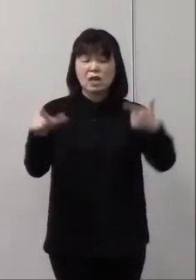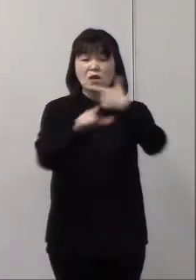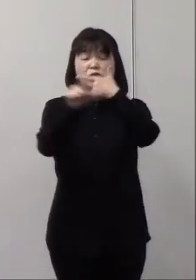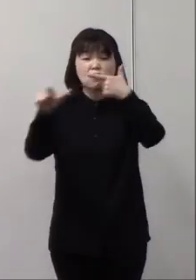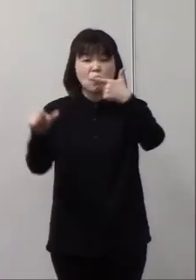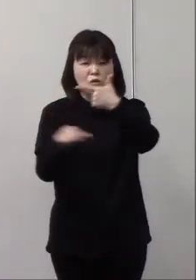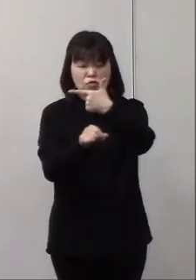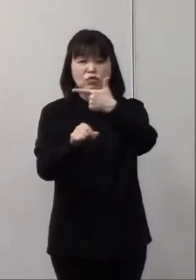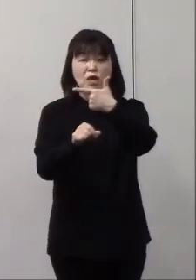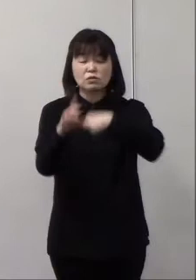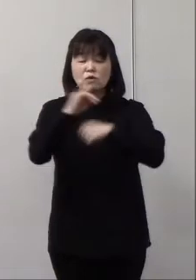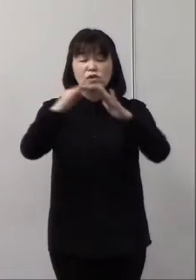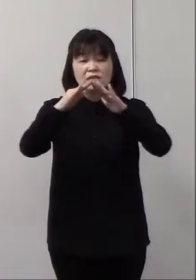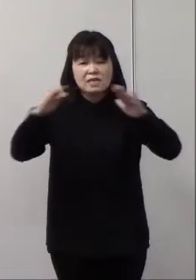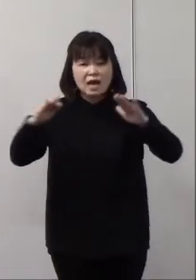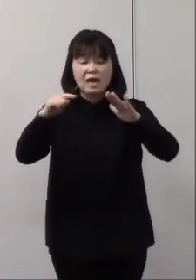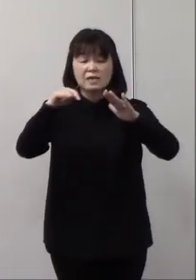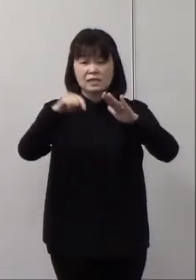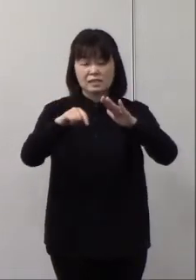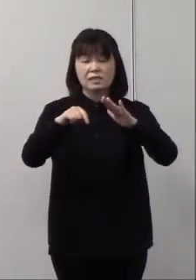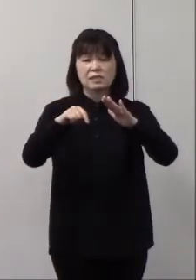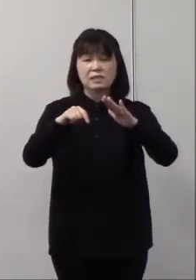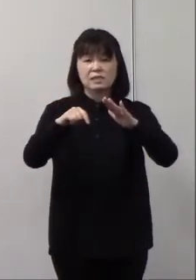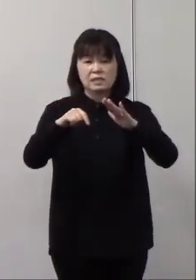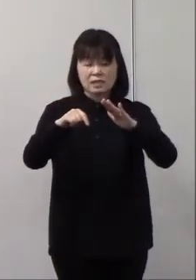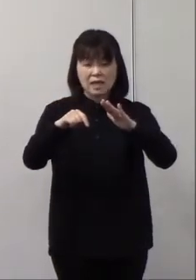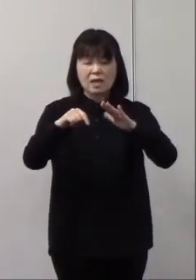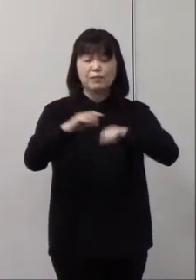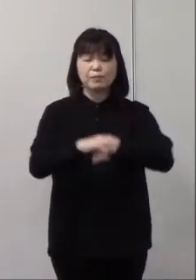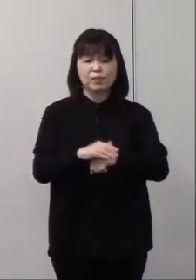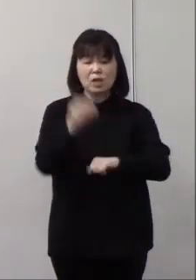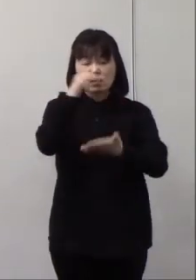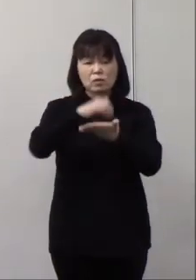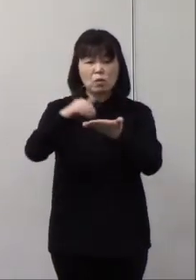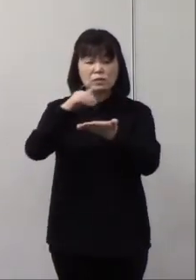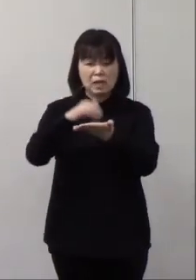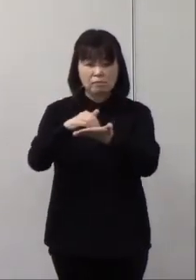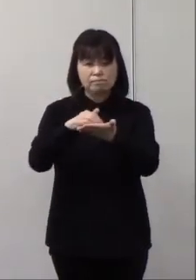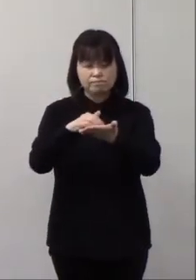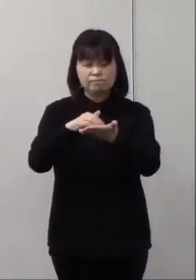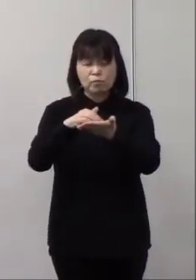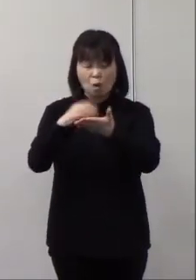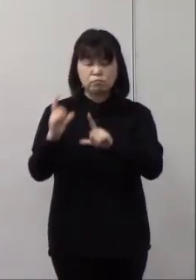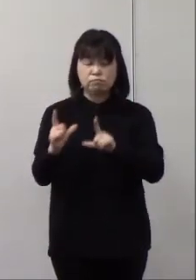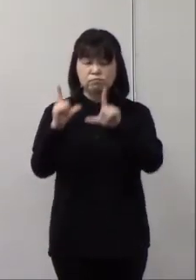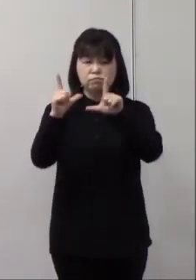と、6月議会で、最終日、